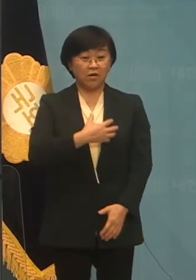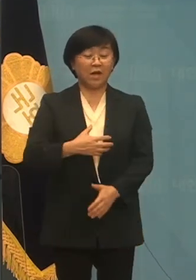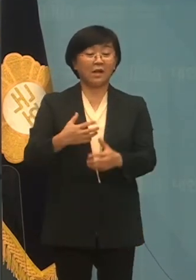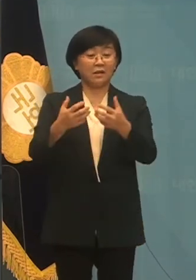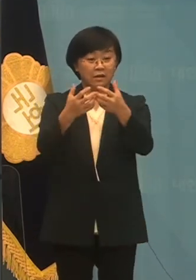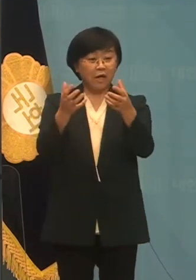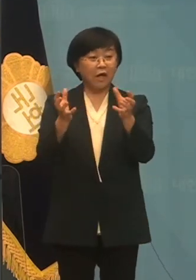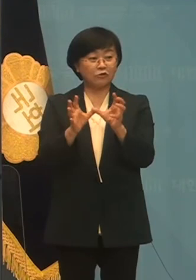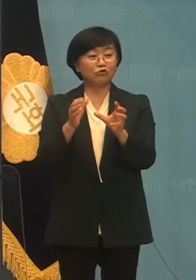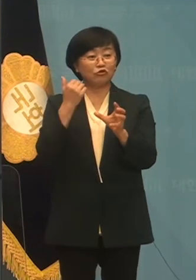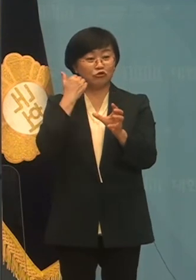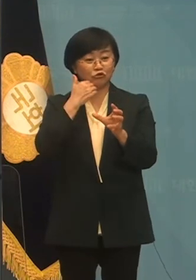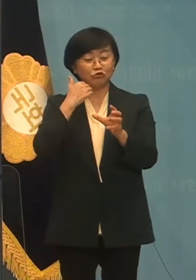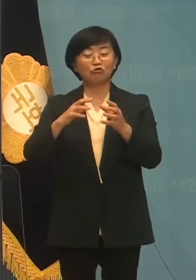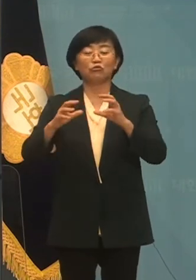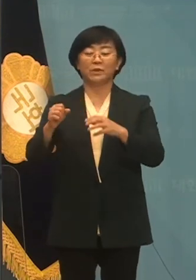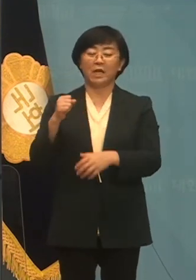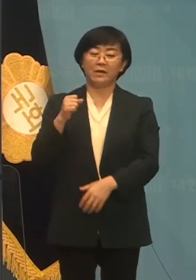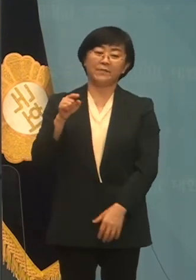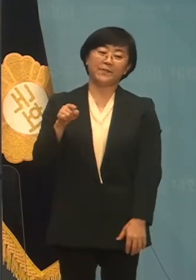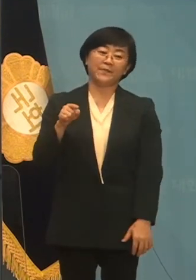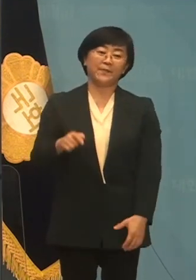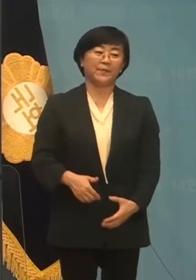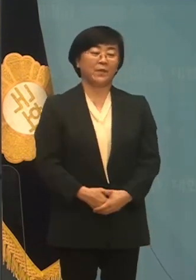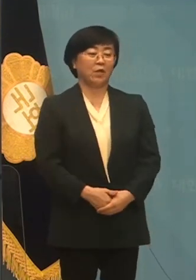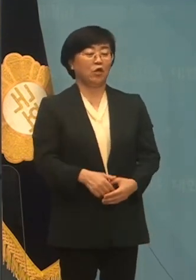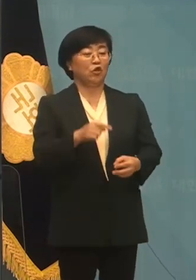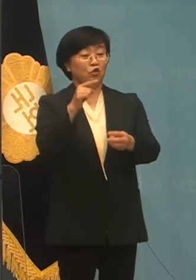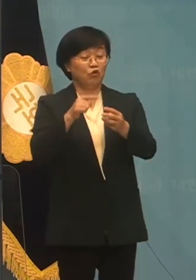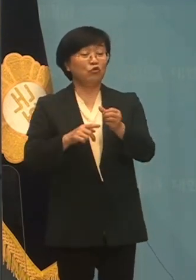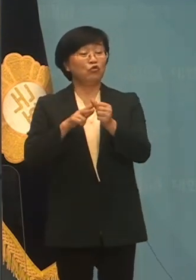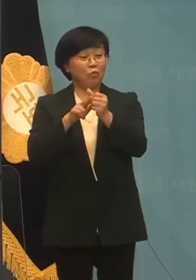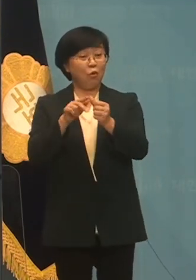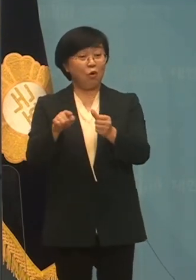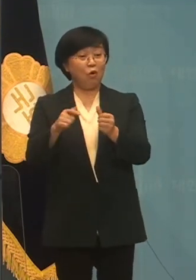장은 바로 국민의힘이며 윤 후보는